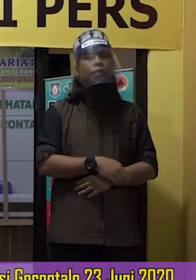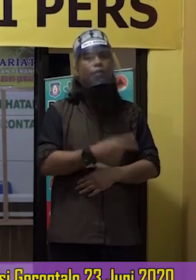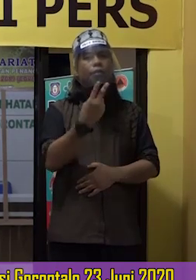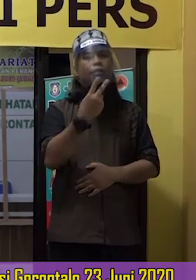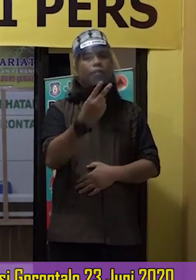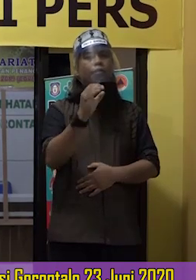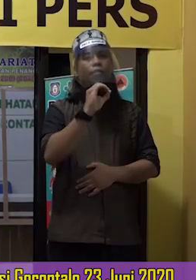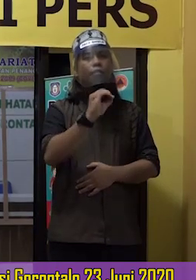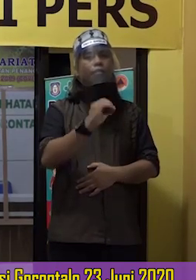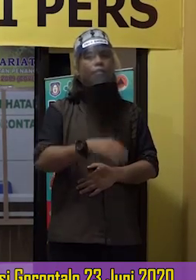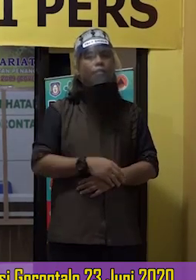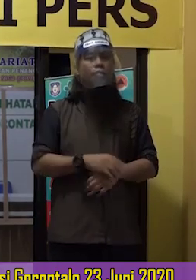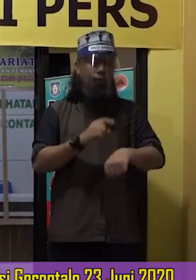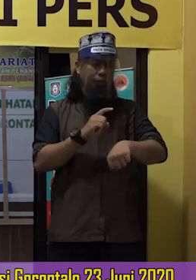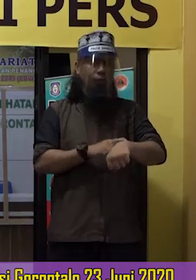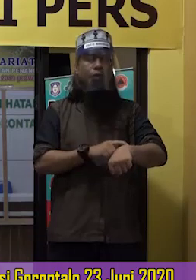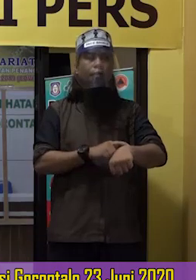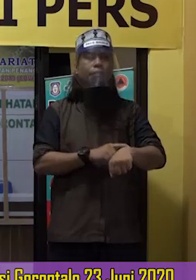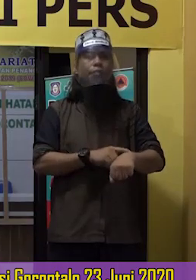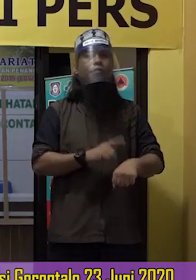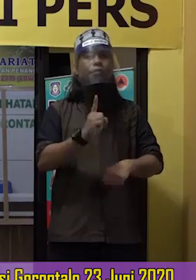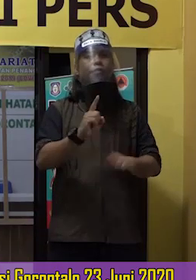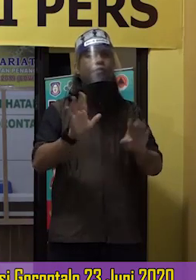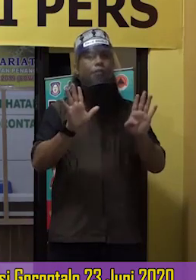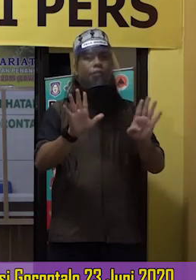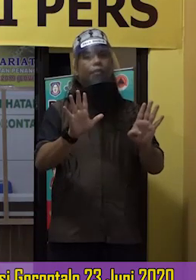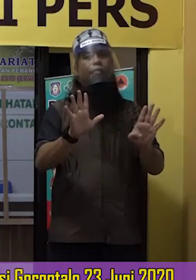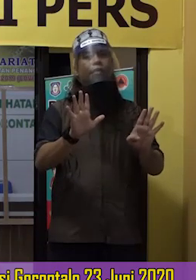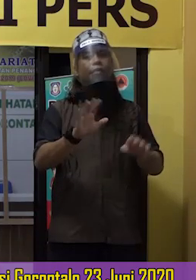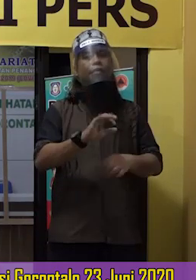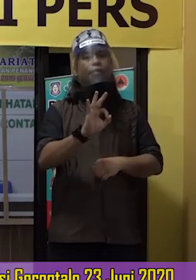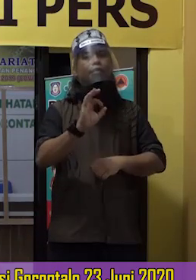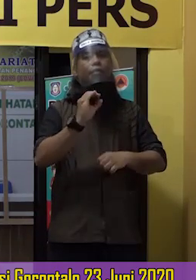pukul 19.30 menit.